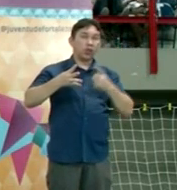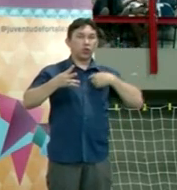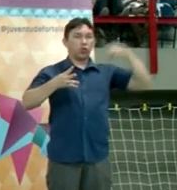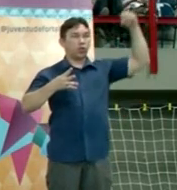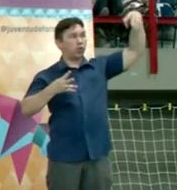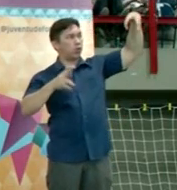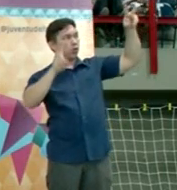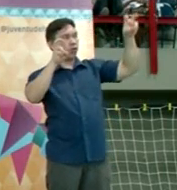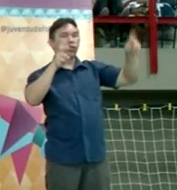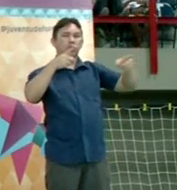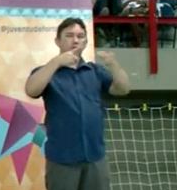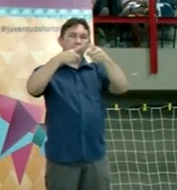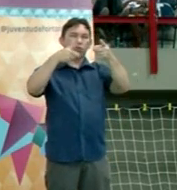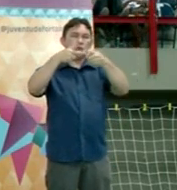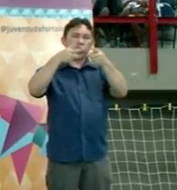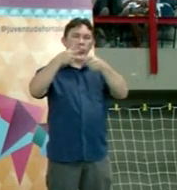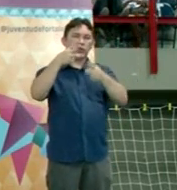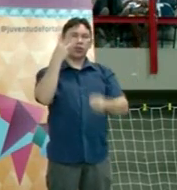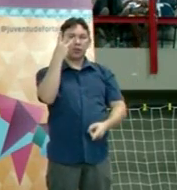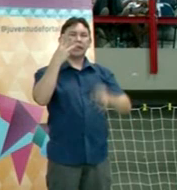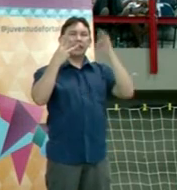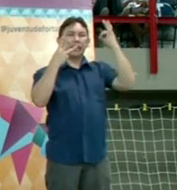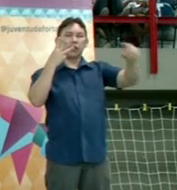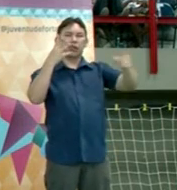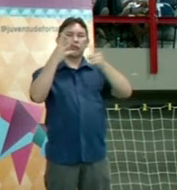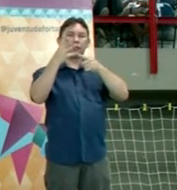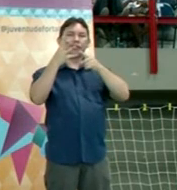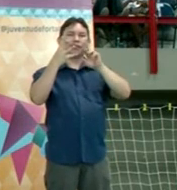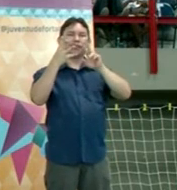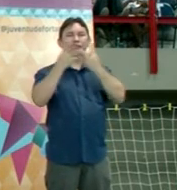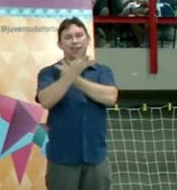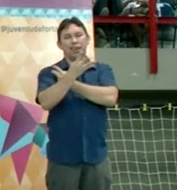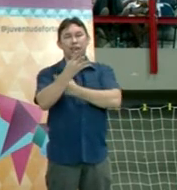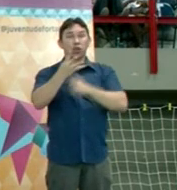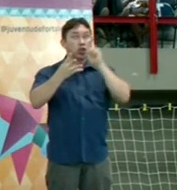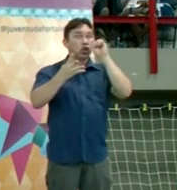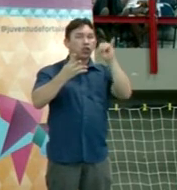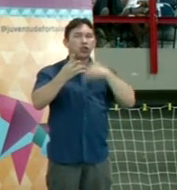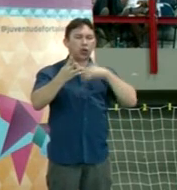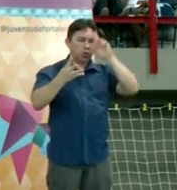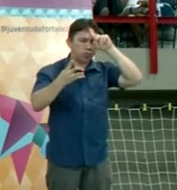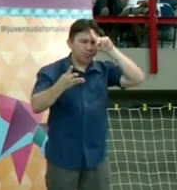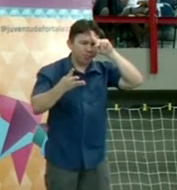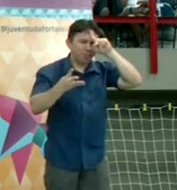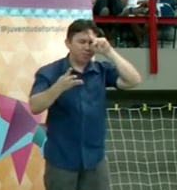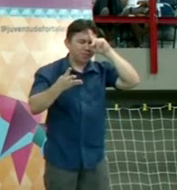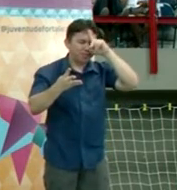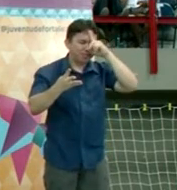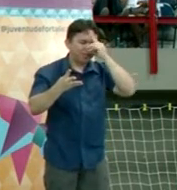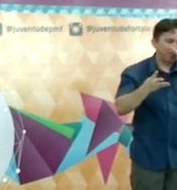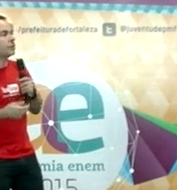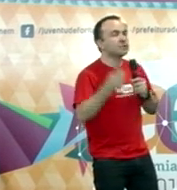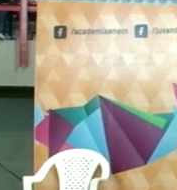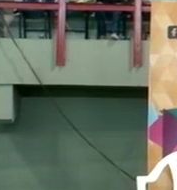a luz. 3 estão corretas, uma está errada. Se eu não tiver atenção na leitura, eu perco a questão. Onde é que